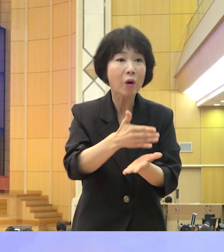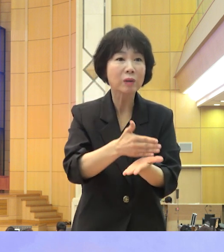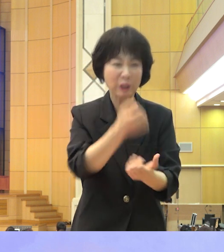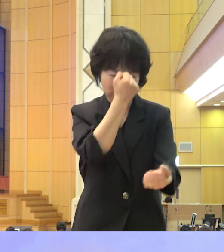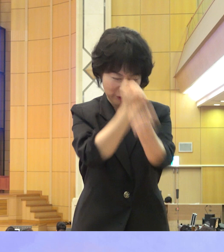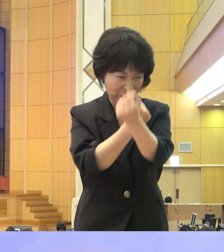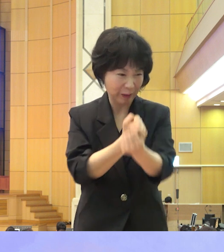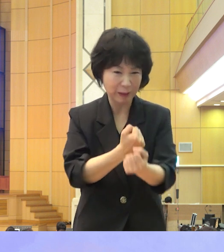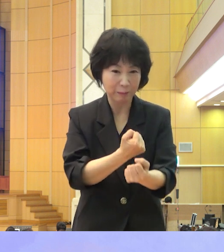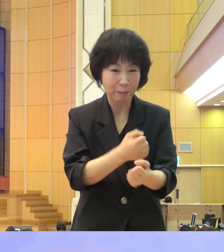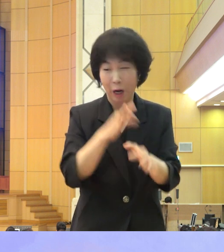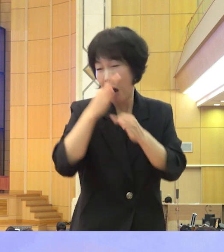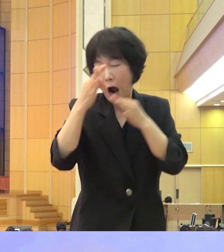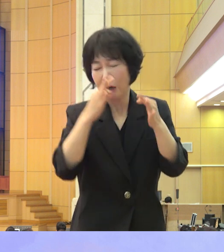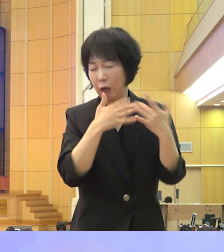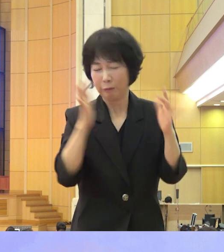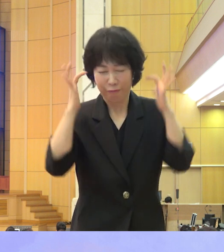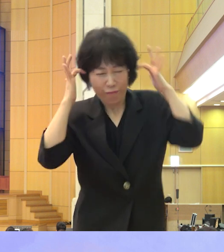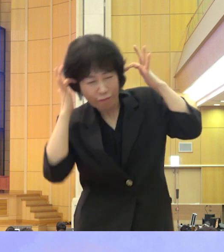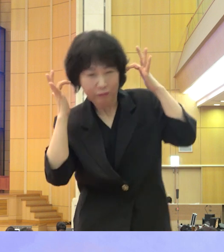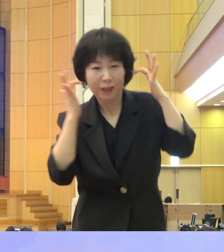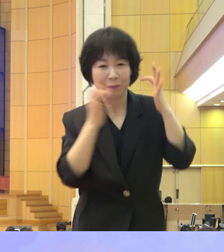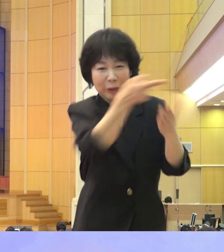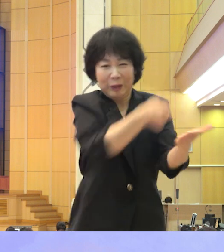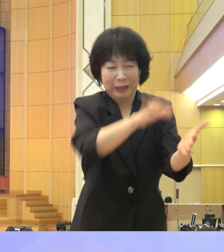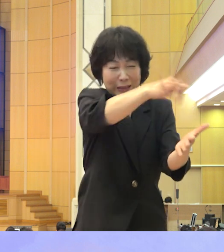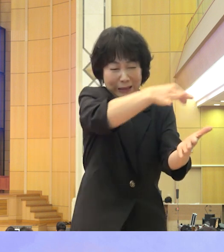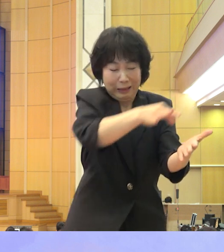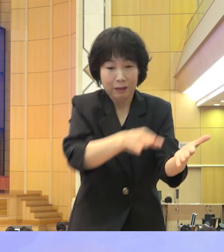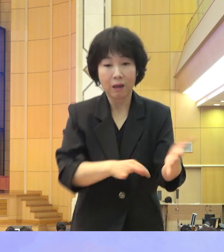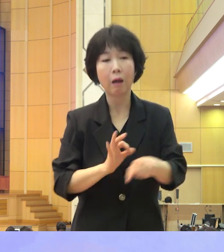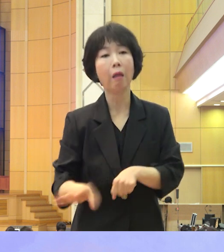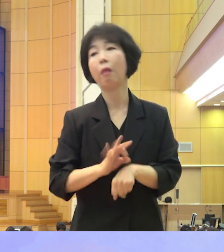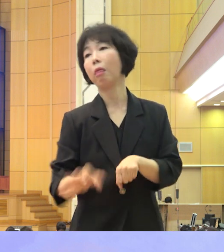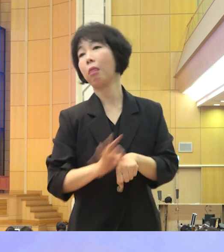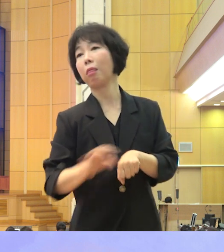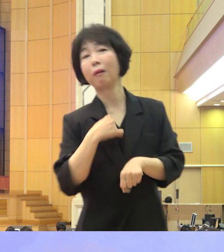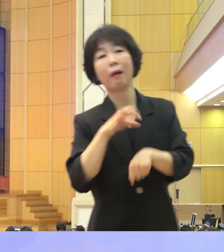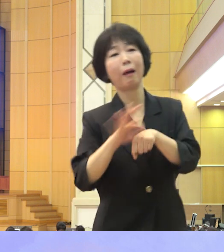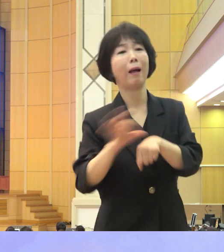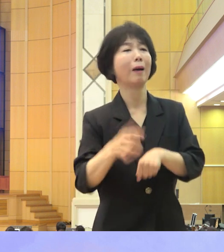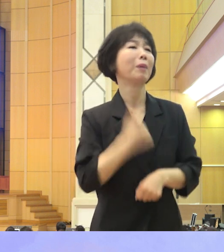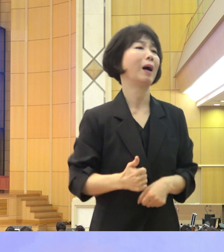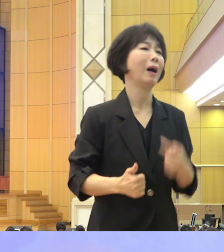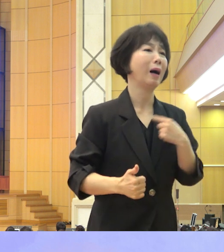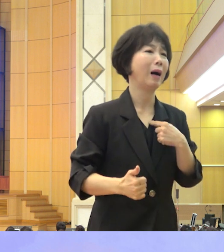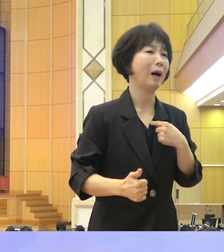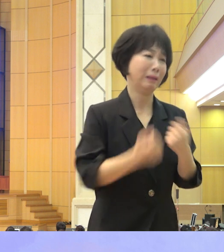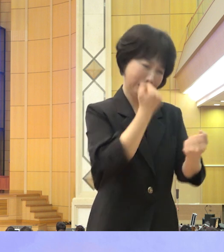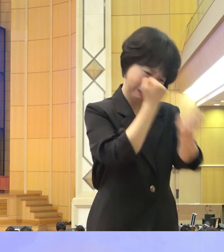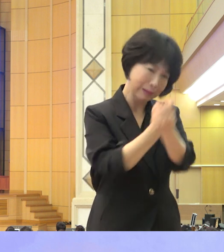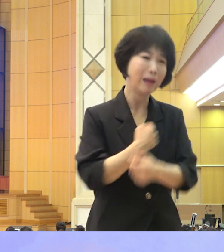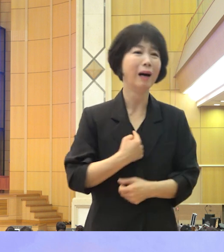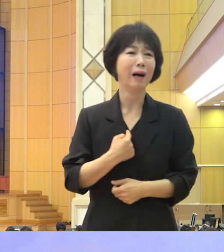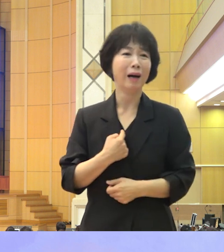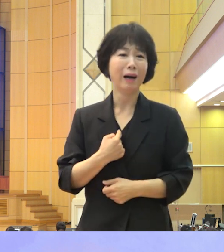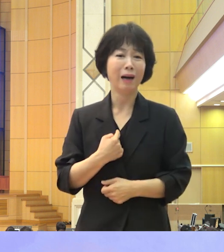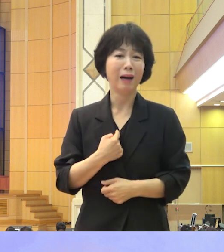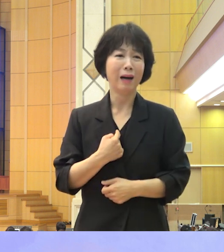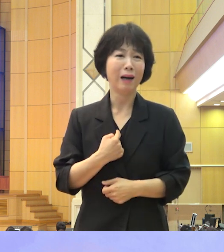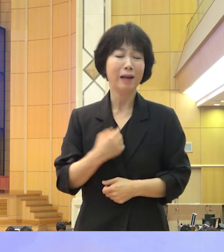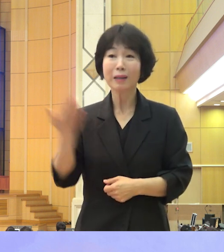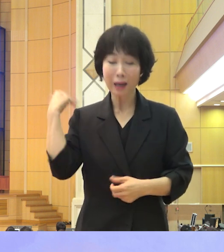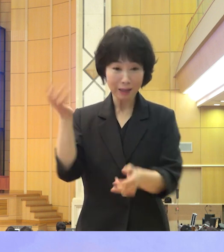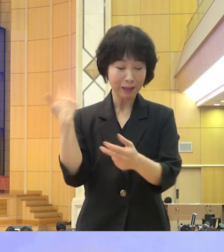제가 그런 기술 없으니까 그냥 내가 그때만 하더라도 직업본에서 처음으로